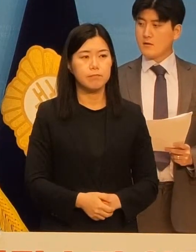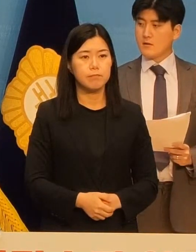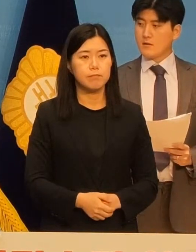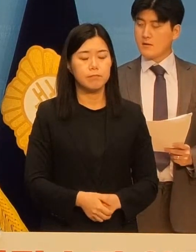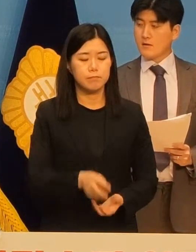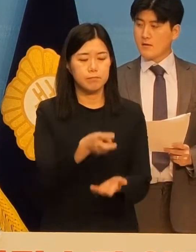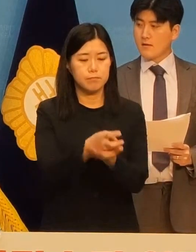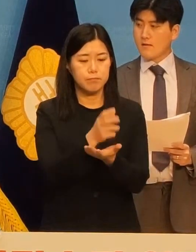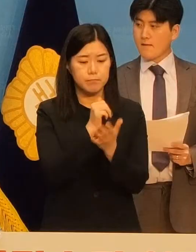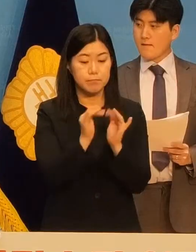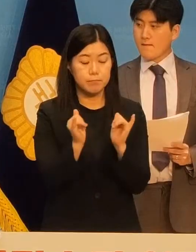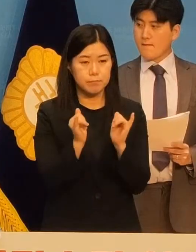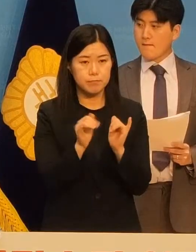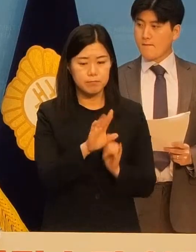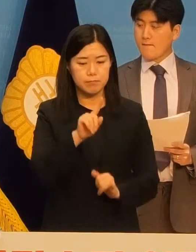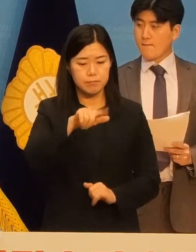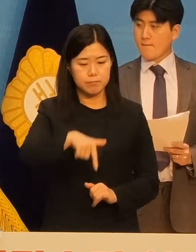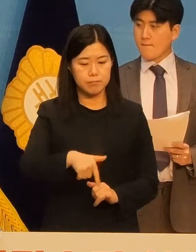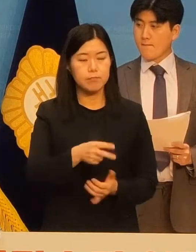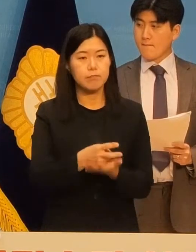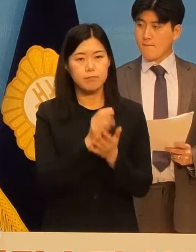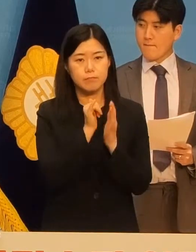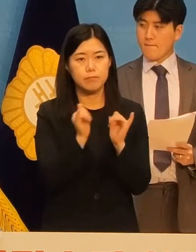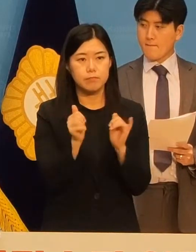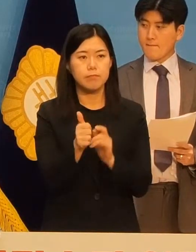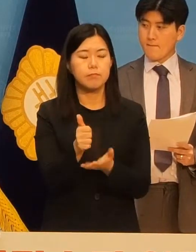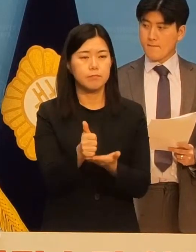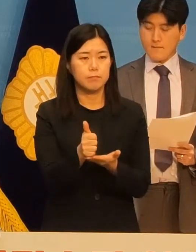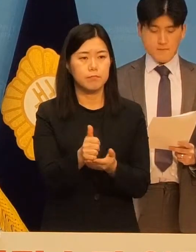법률 대리인이신 박강호 변호사님의